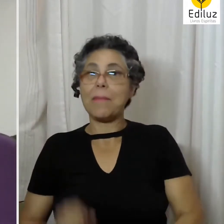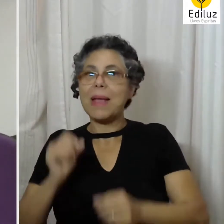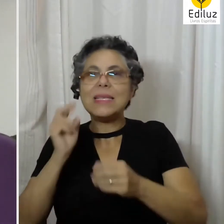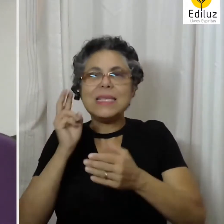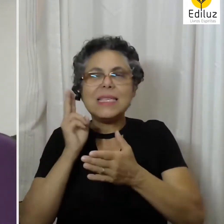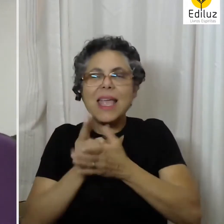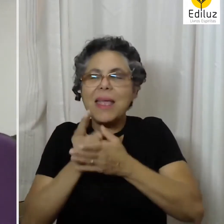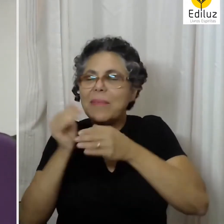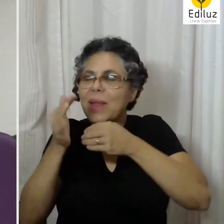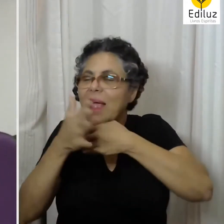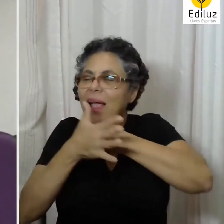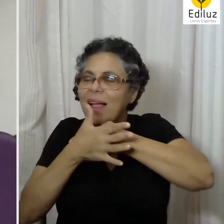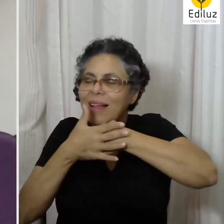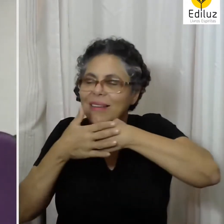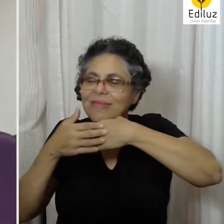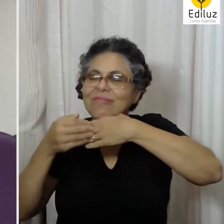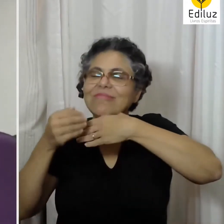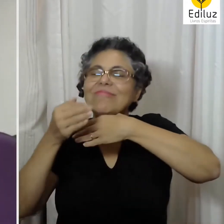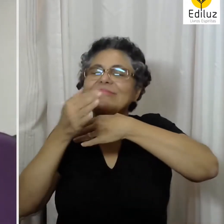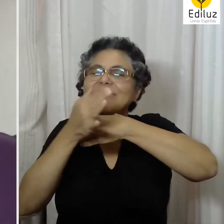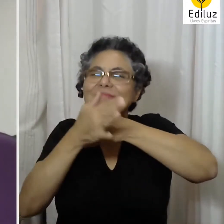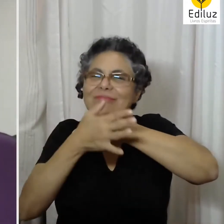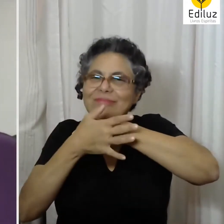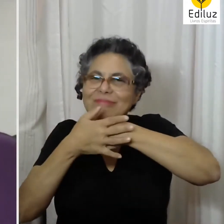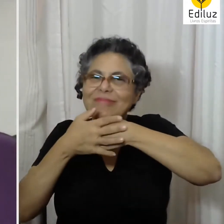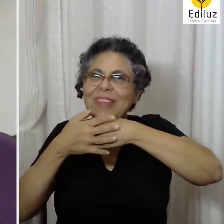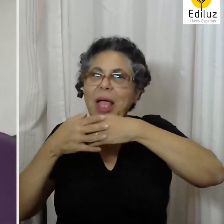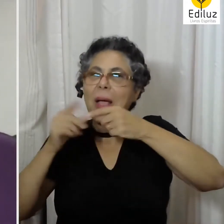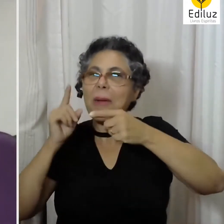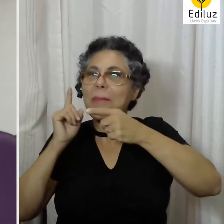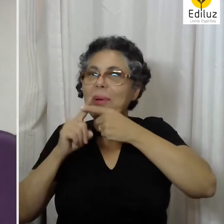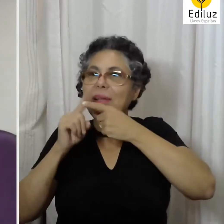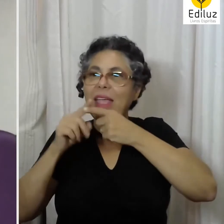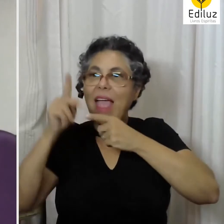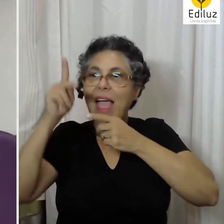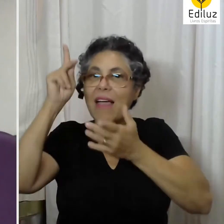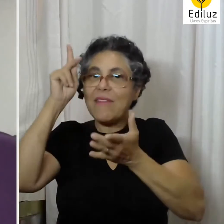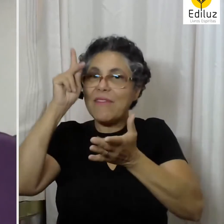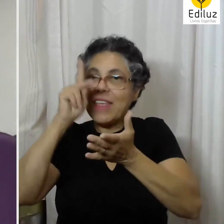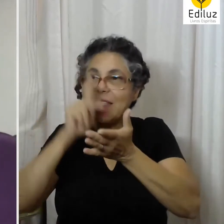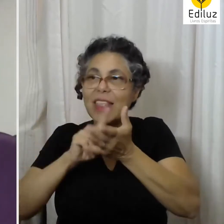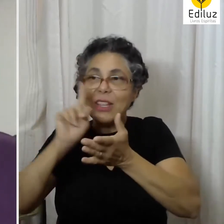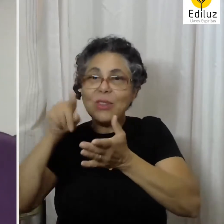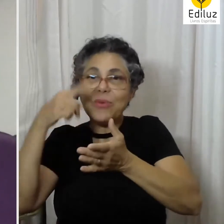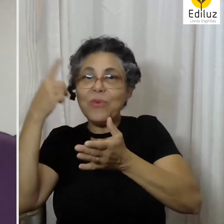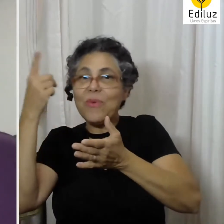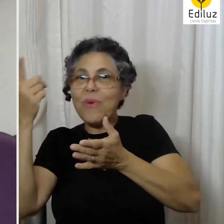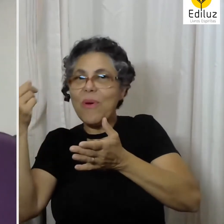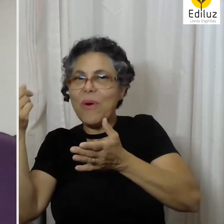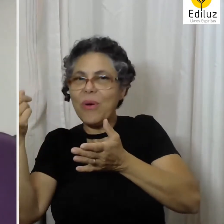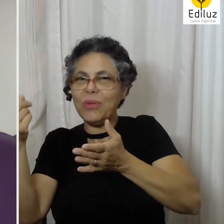Amorosamente, a realidade do sujeito, quando levada amorosamente,